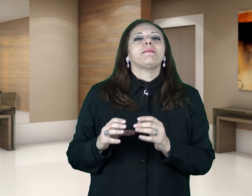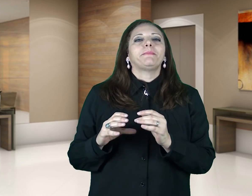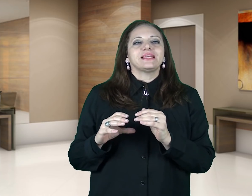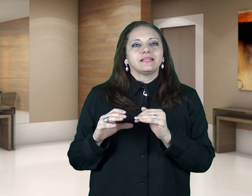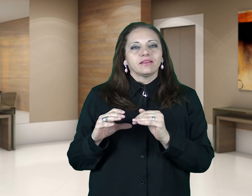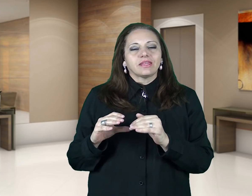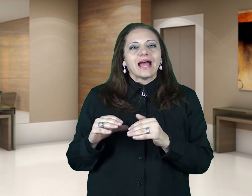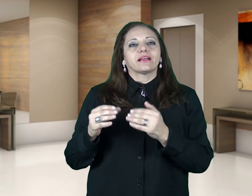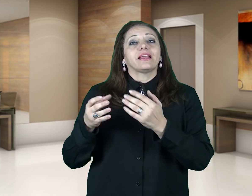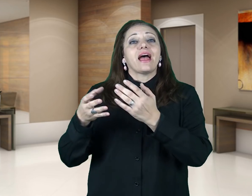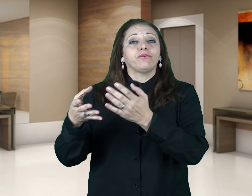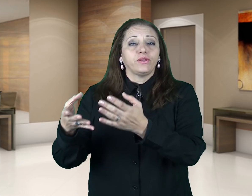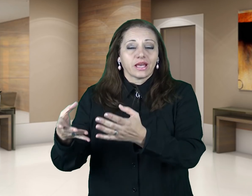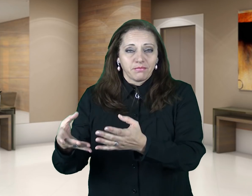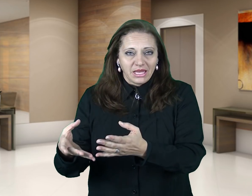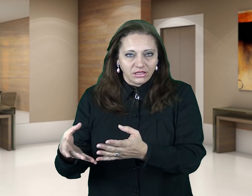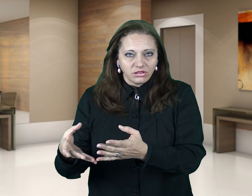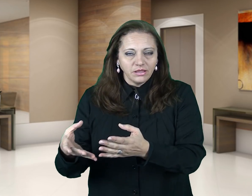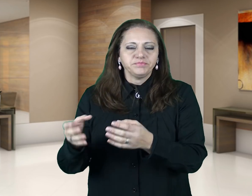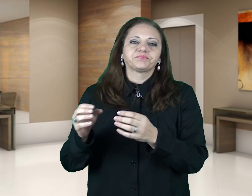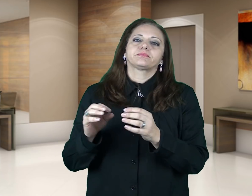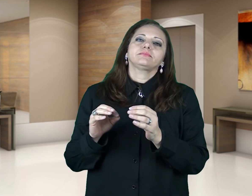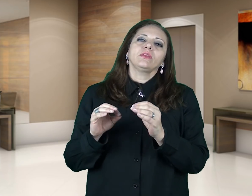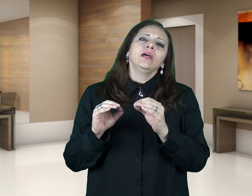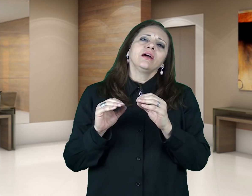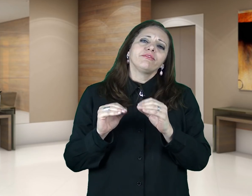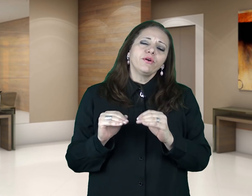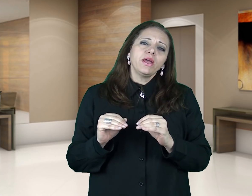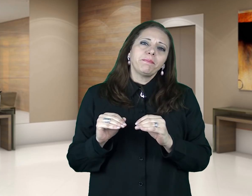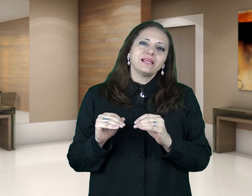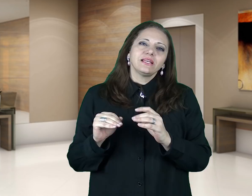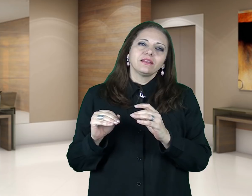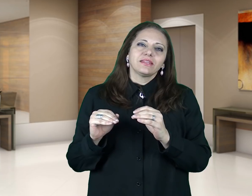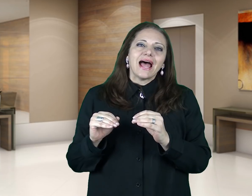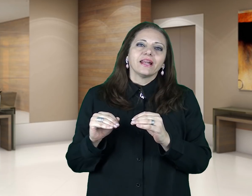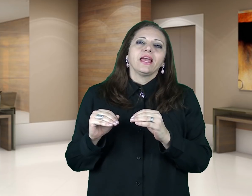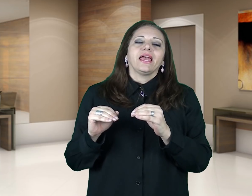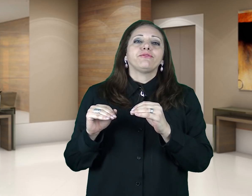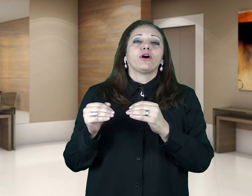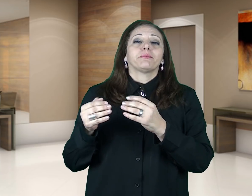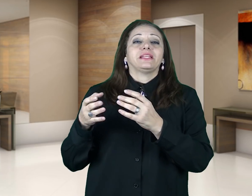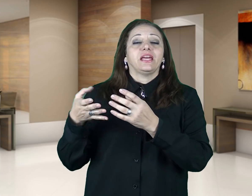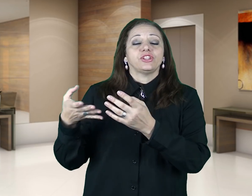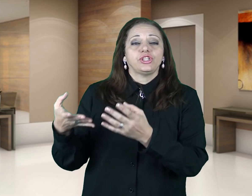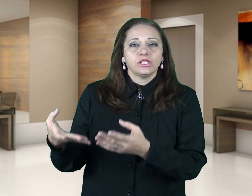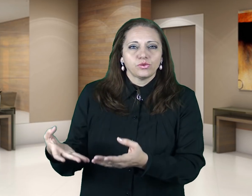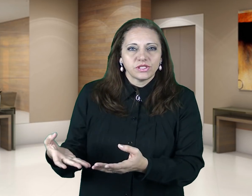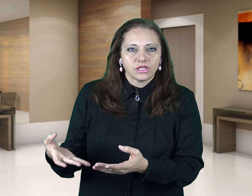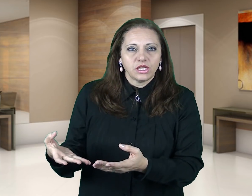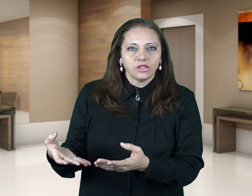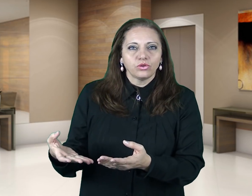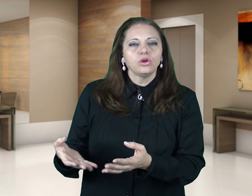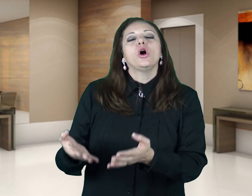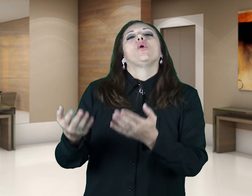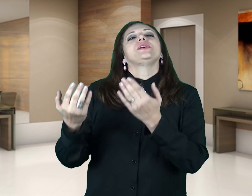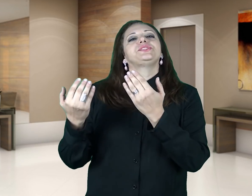vão representar graficamente, vão representar em forma de registro escrito